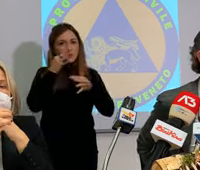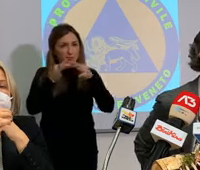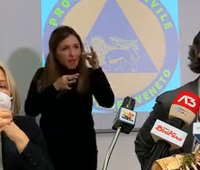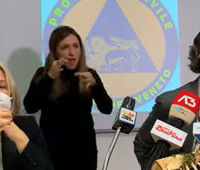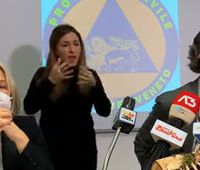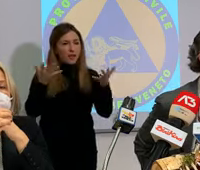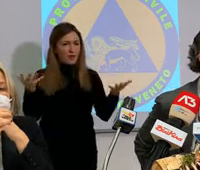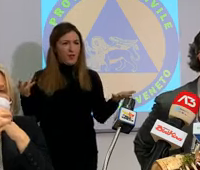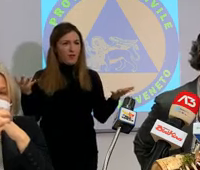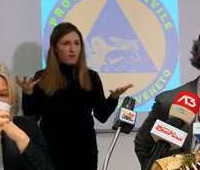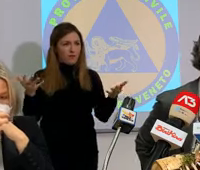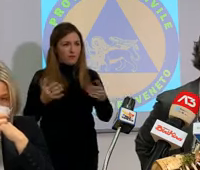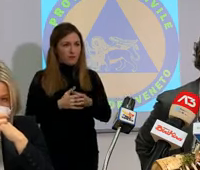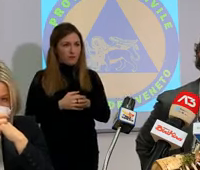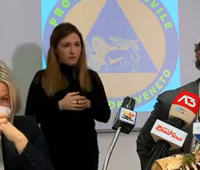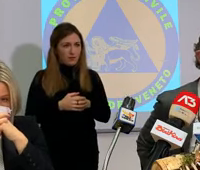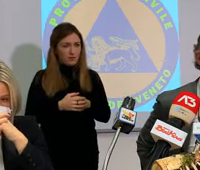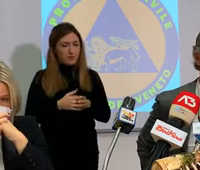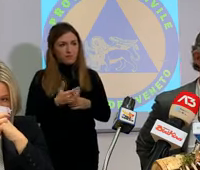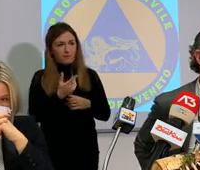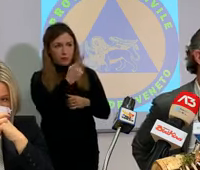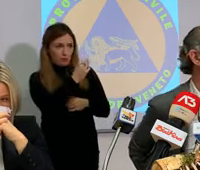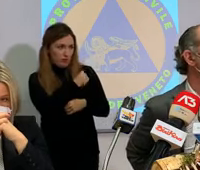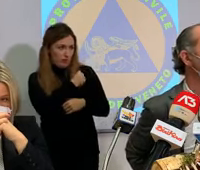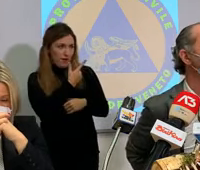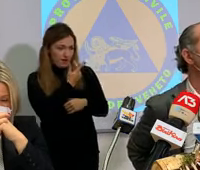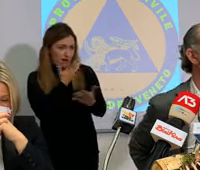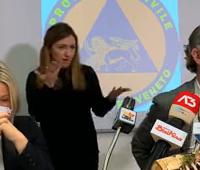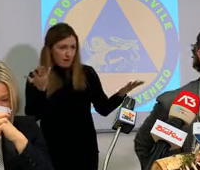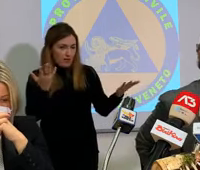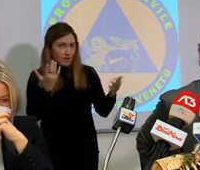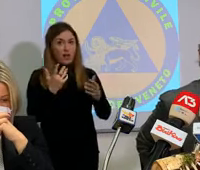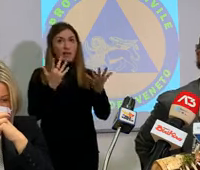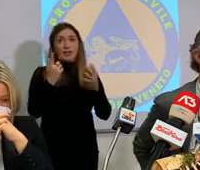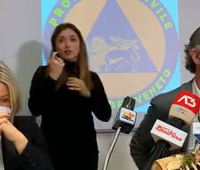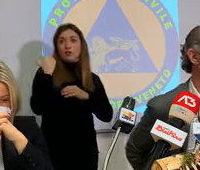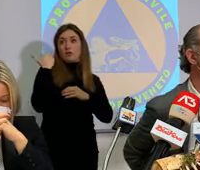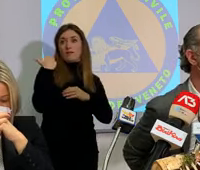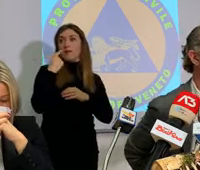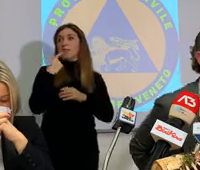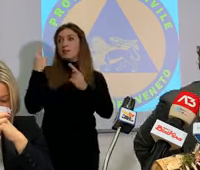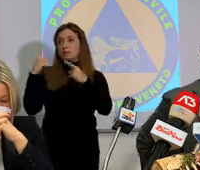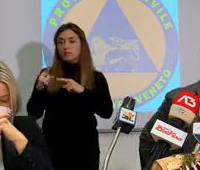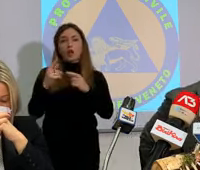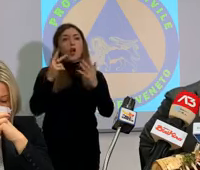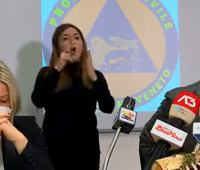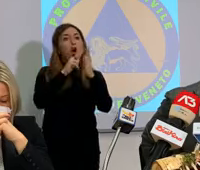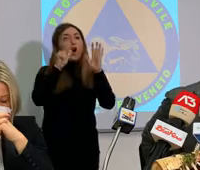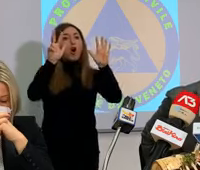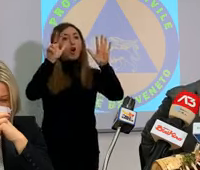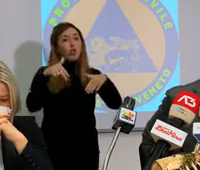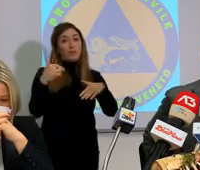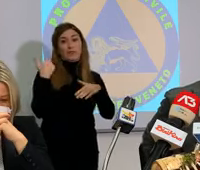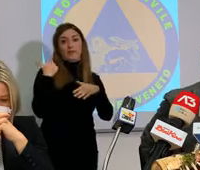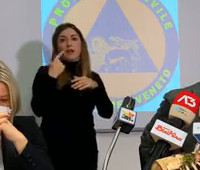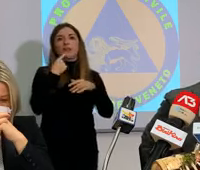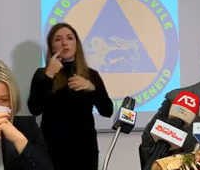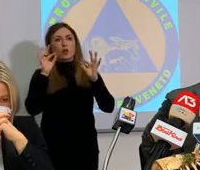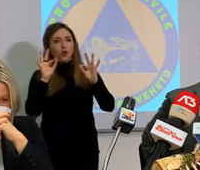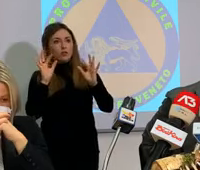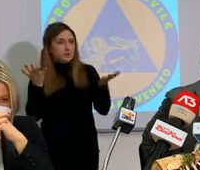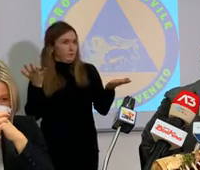se se il principio è approfitto della tua domanda di dire dieci giorni fa aveva detto questo otto mesi fa aveva detto questo ragazzi non ci siamo